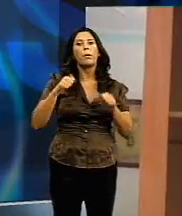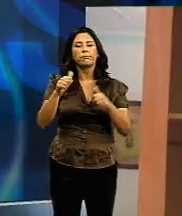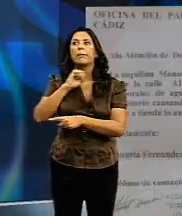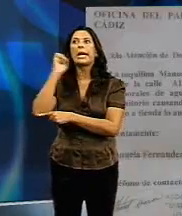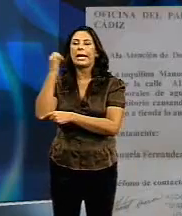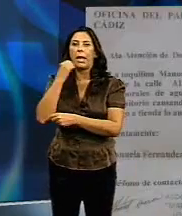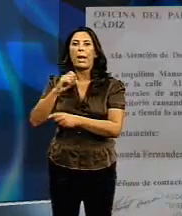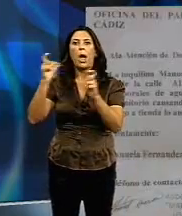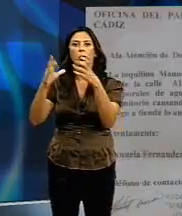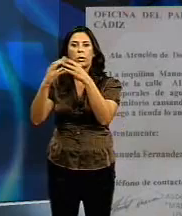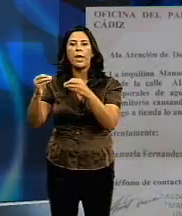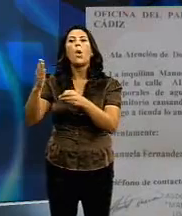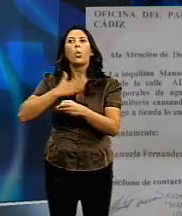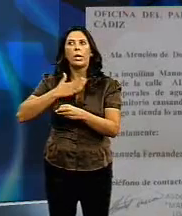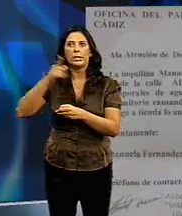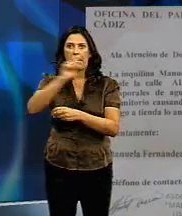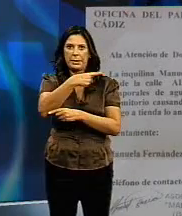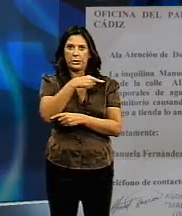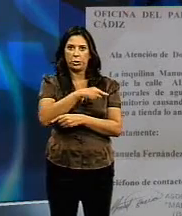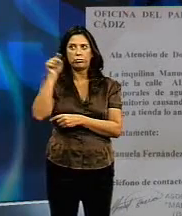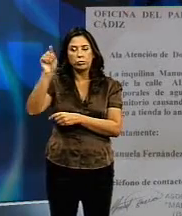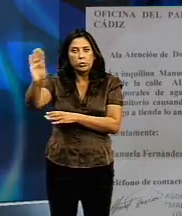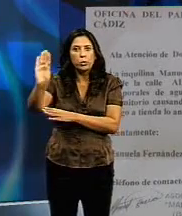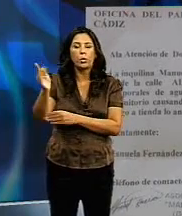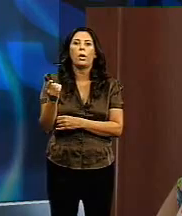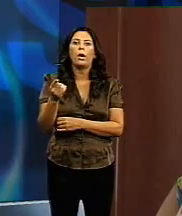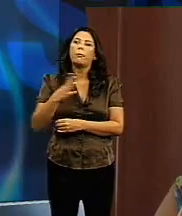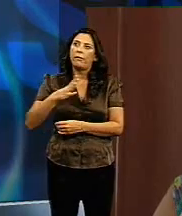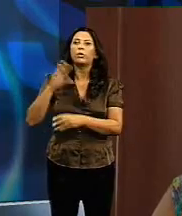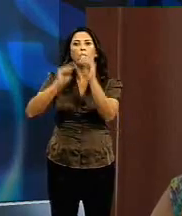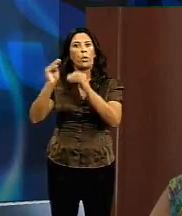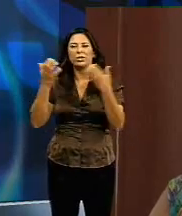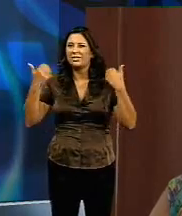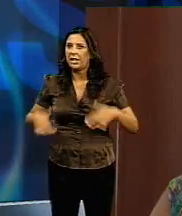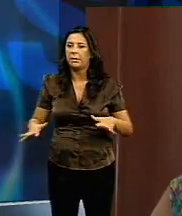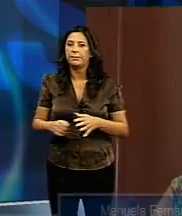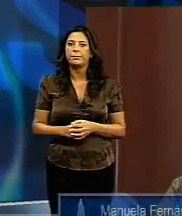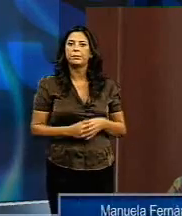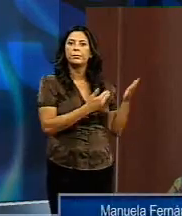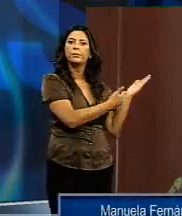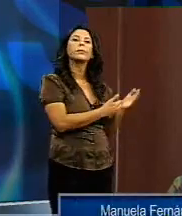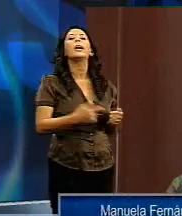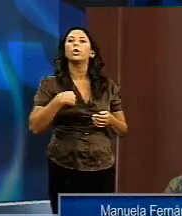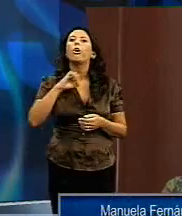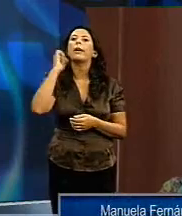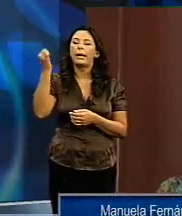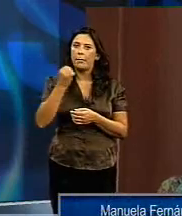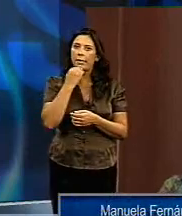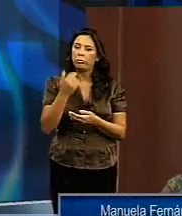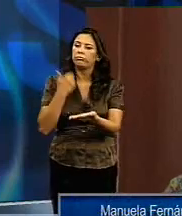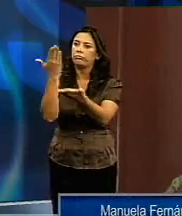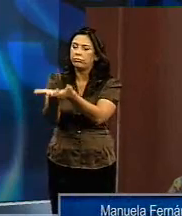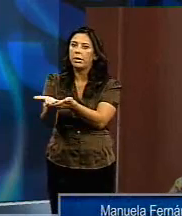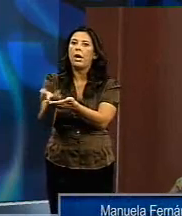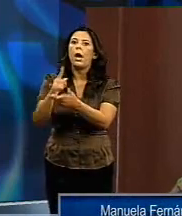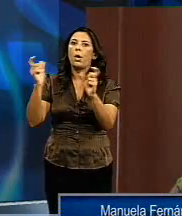Andalucía, propietaria de las viviendas, una solución inmediata. Puso una reclamación a la Junta de Andalucía que me caía agua por el techo